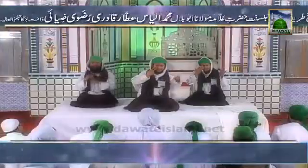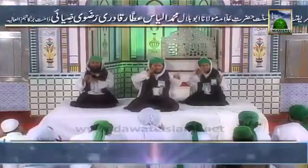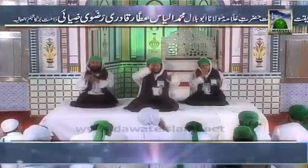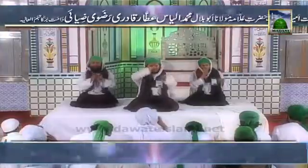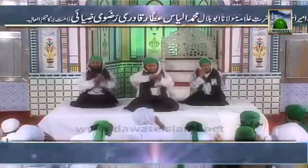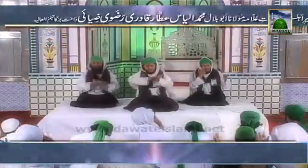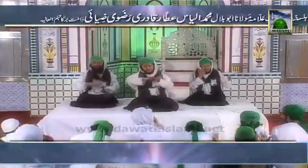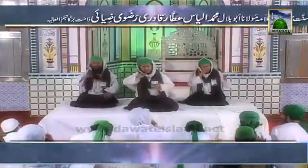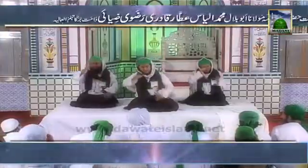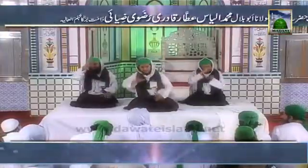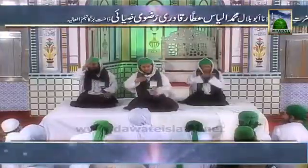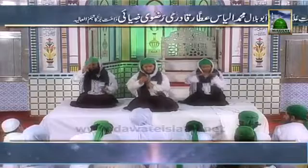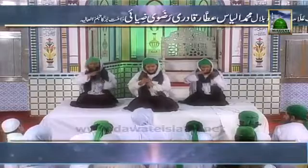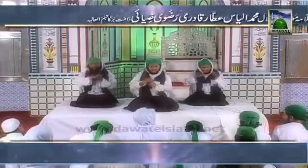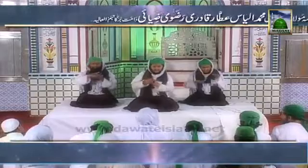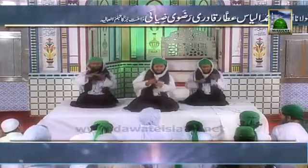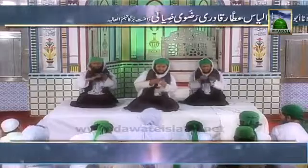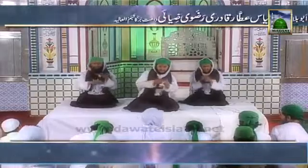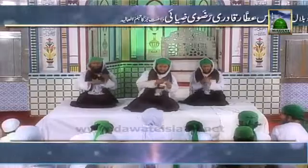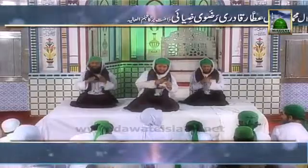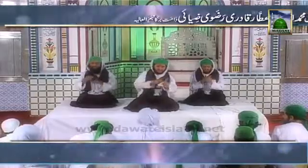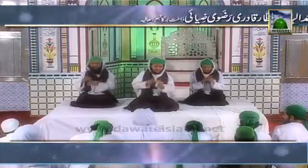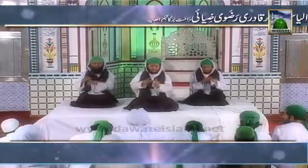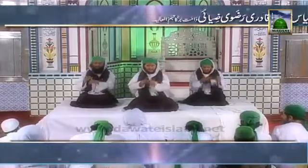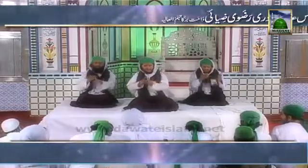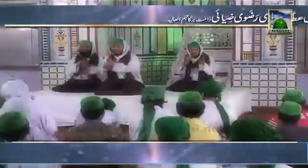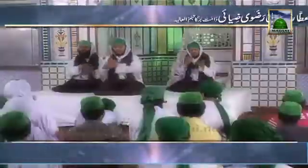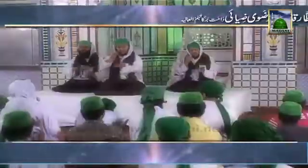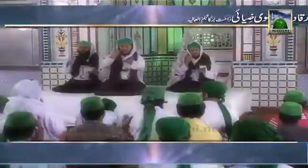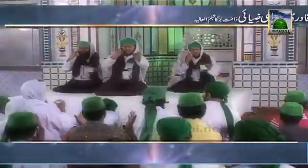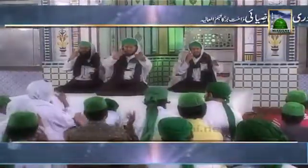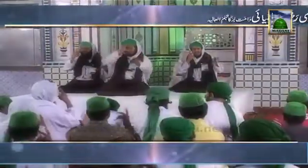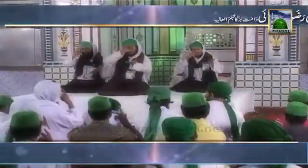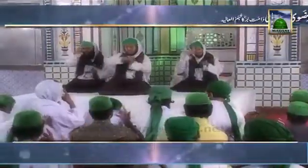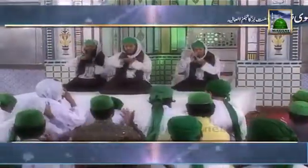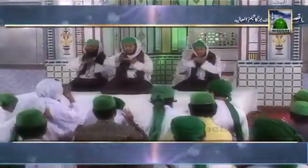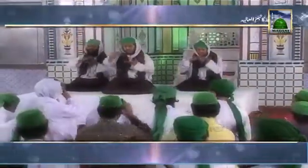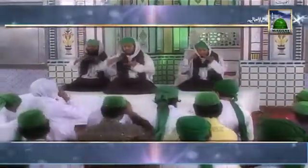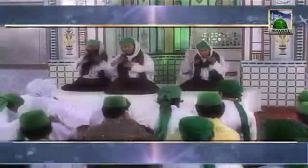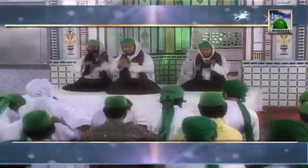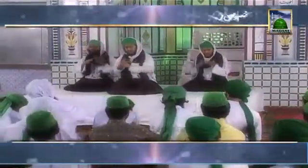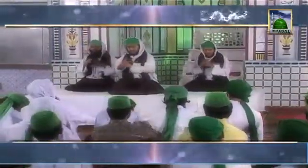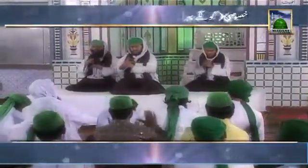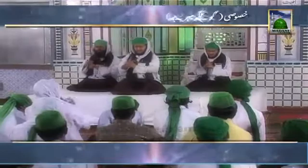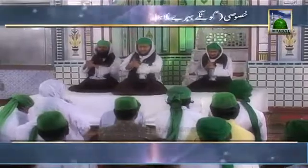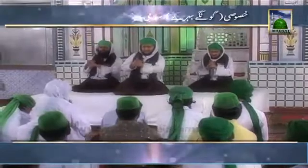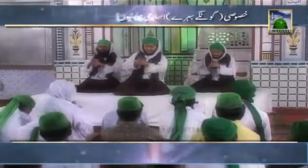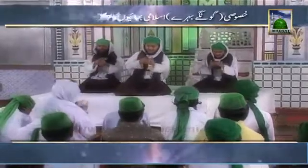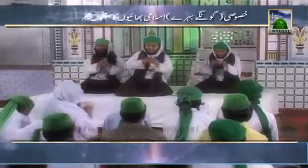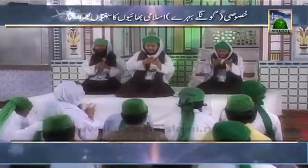خاطر دیکھ حسین نے دین کی خاطر دیکھ حسین نے دین